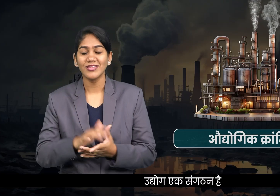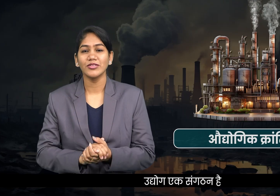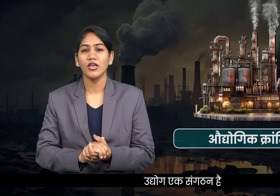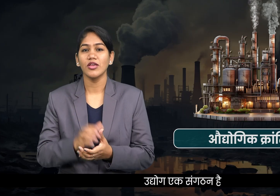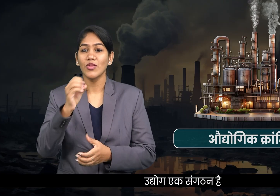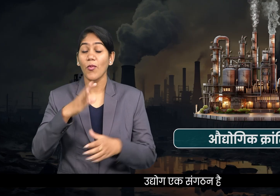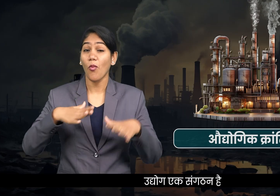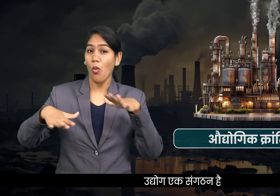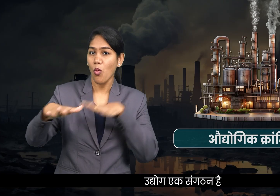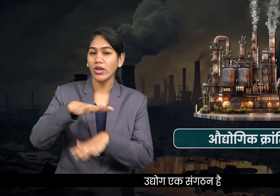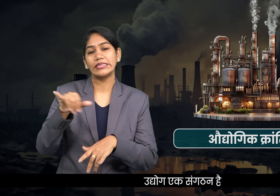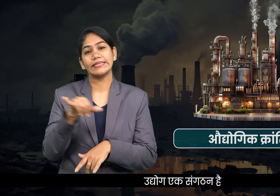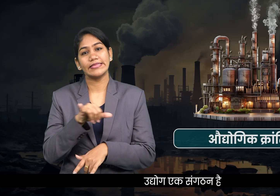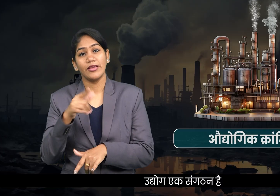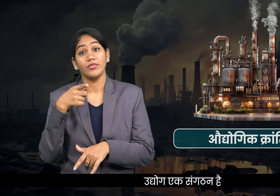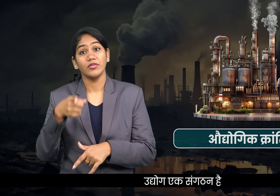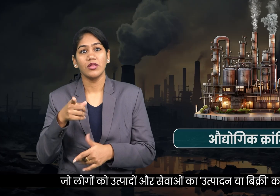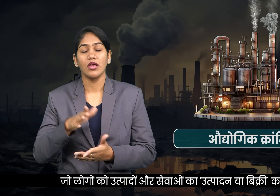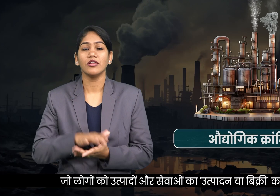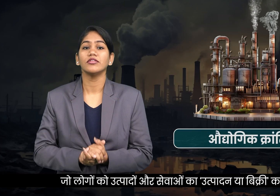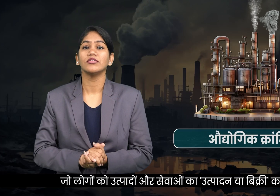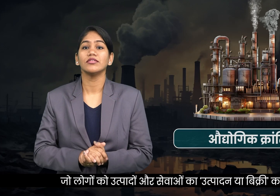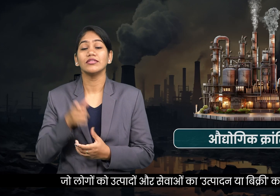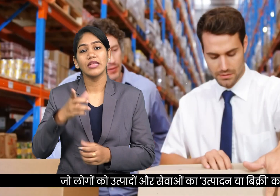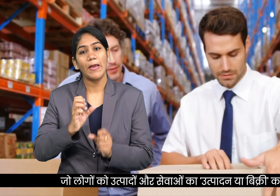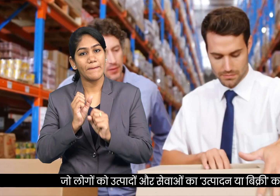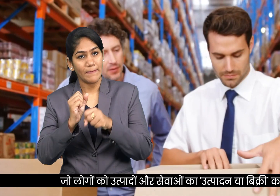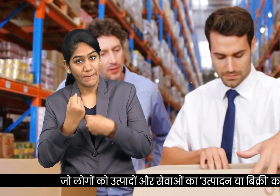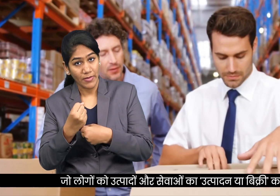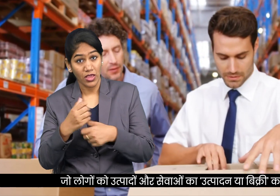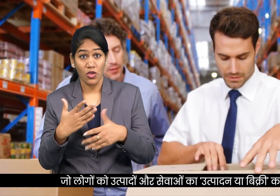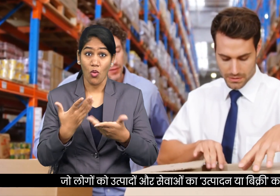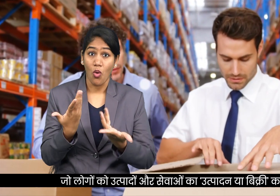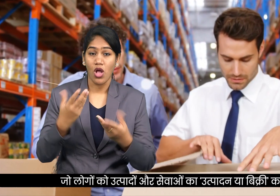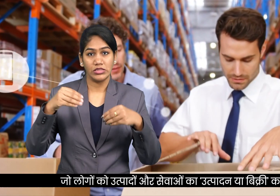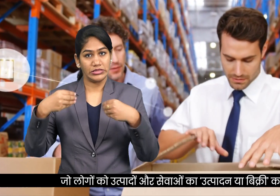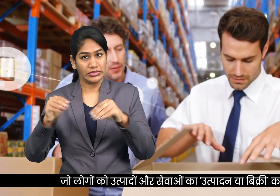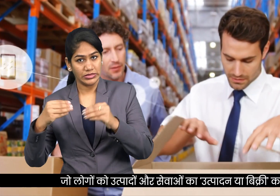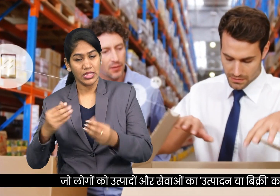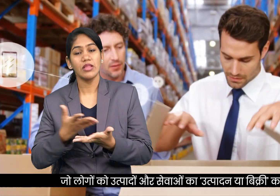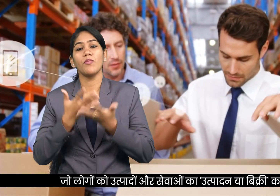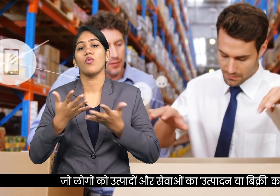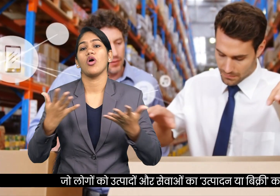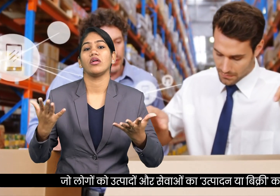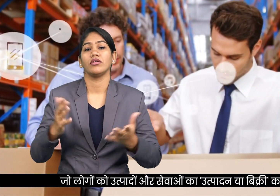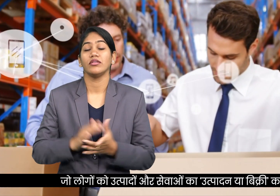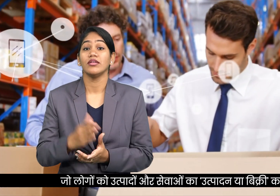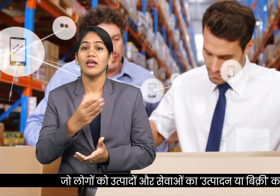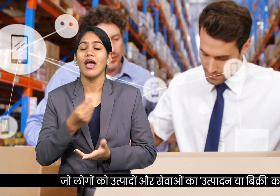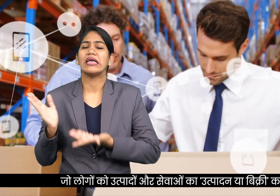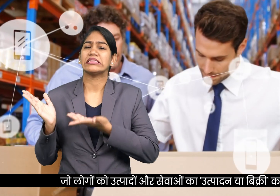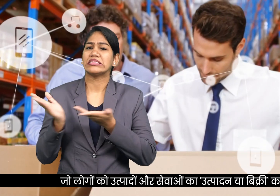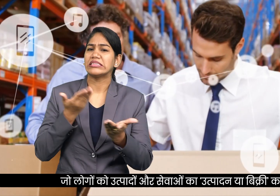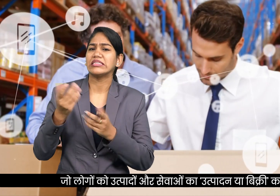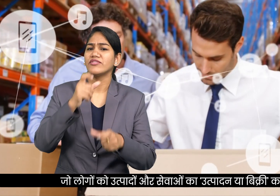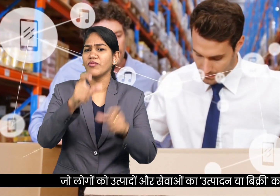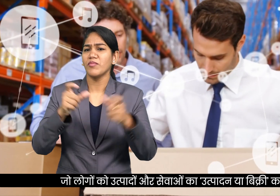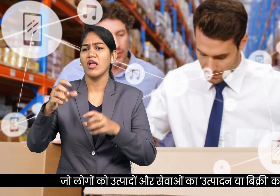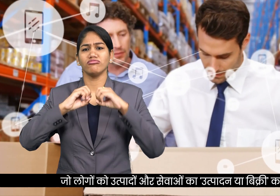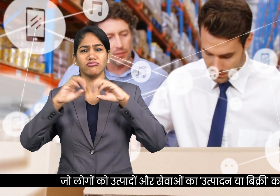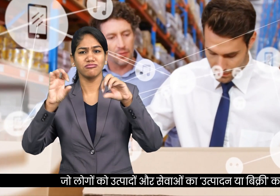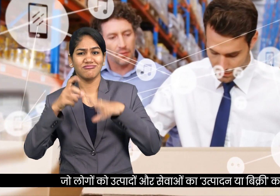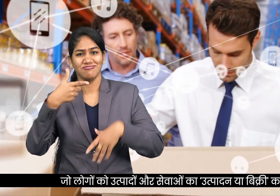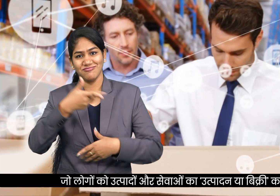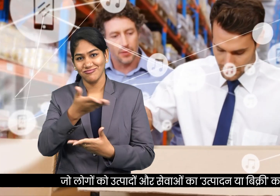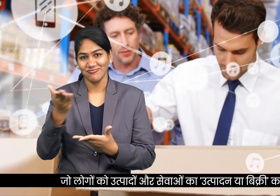उद्योग एक संगठन है जो लोगों को उत्पादों और सेवाओं का उत्पादन या बिक्री करता